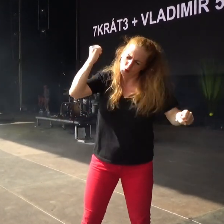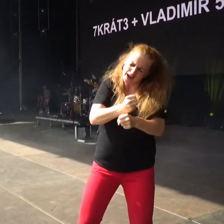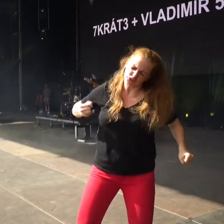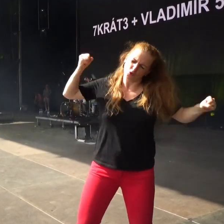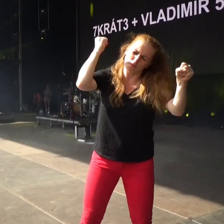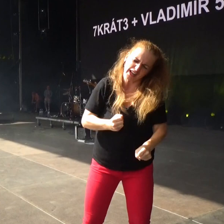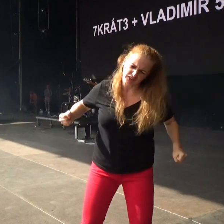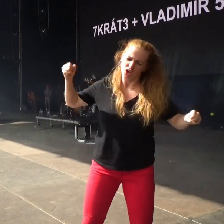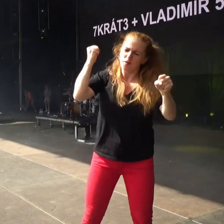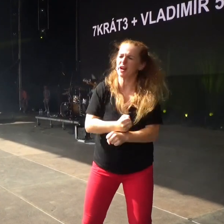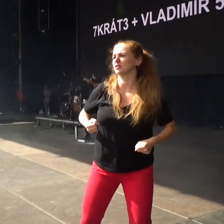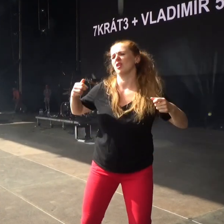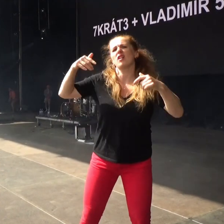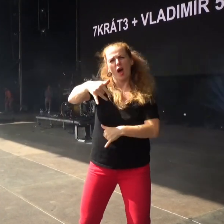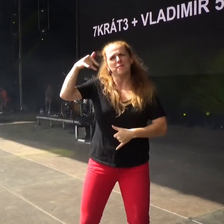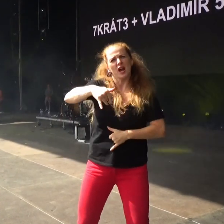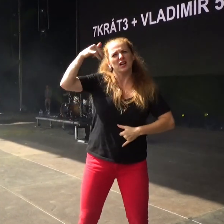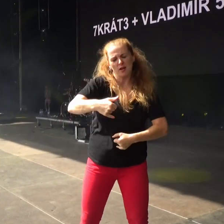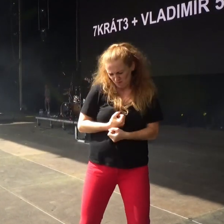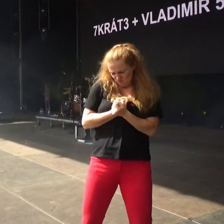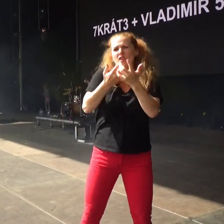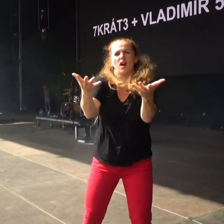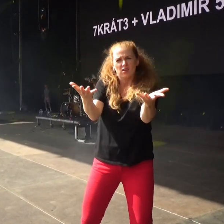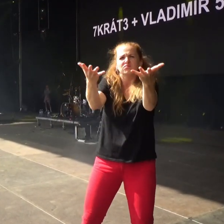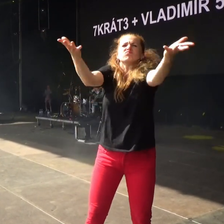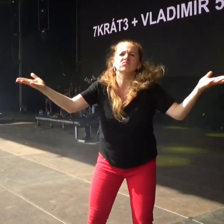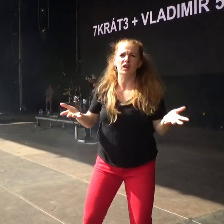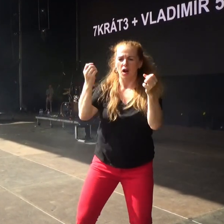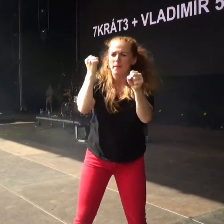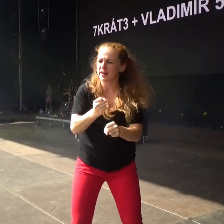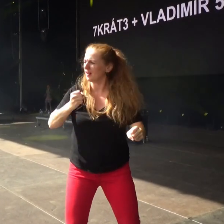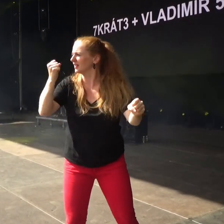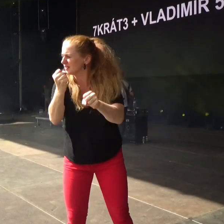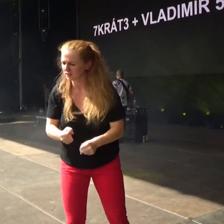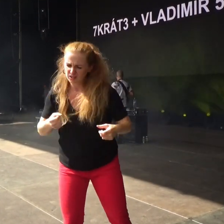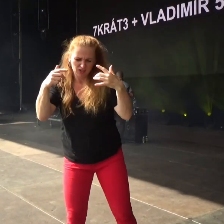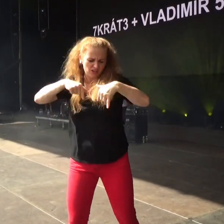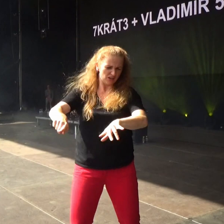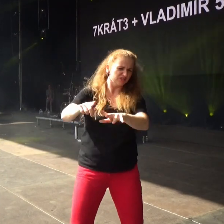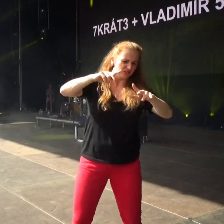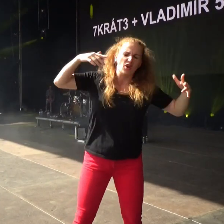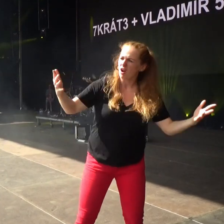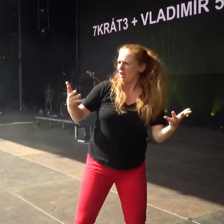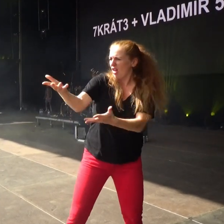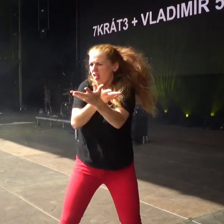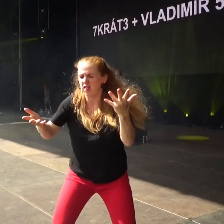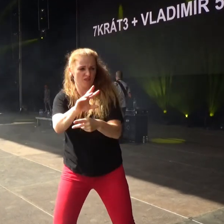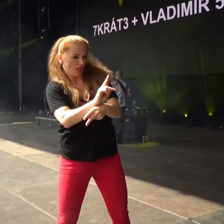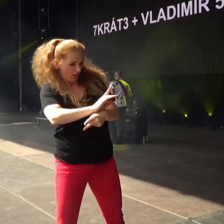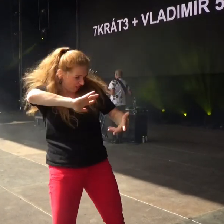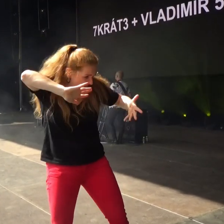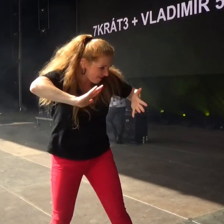pracuju, pracuju, pracuju, ve hudni z vás jako světu, přázbou hostu, co snad hovců, šmeni